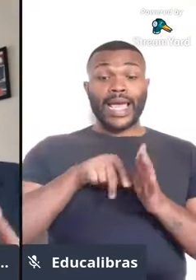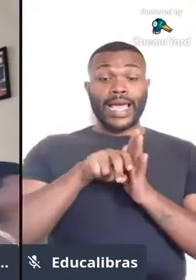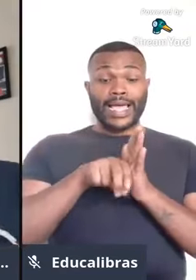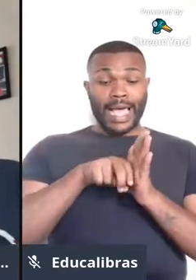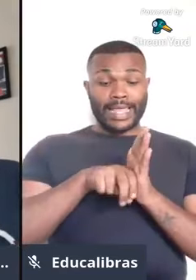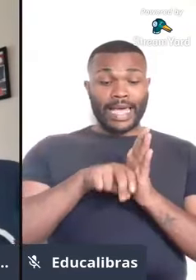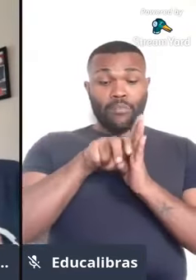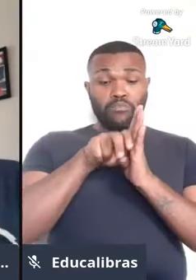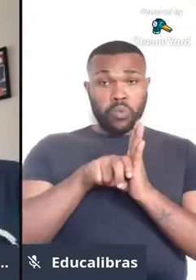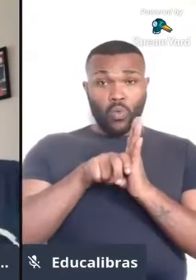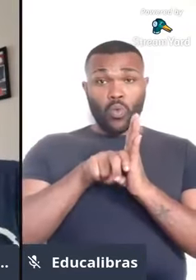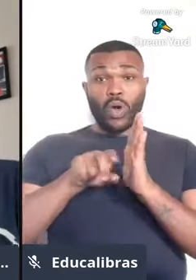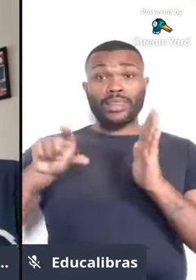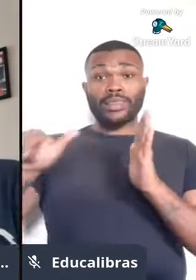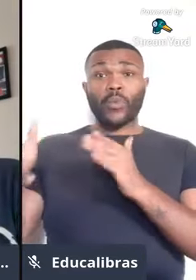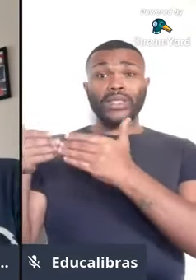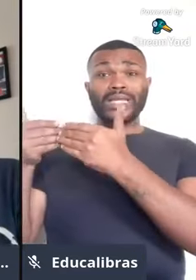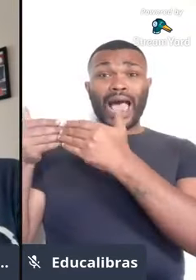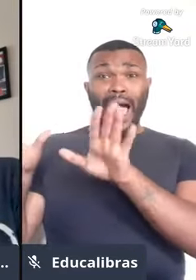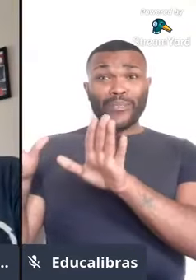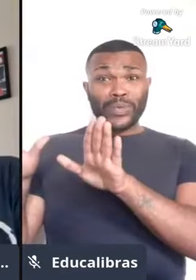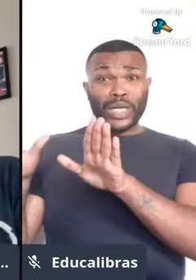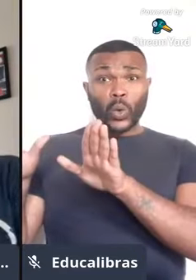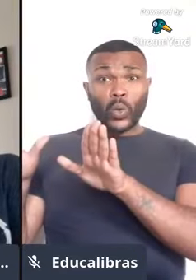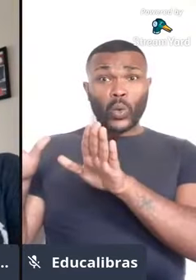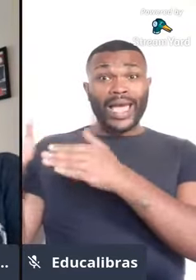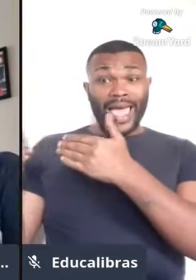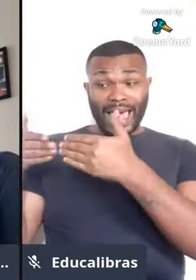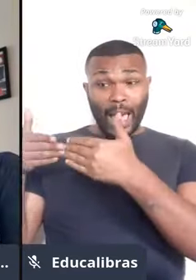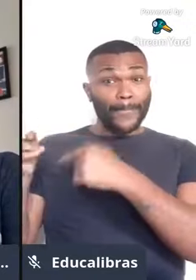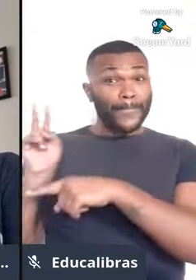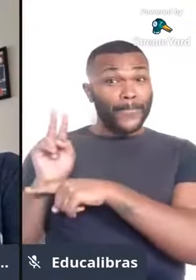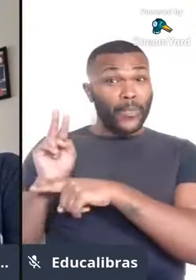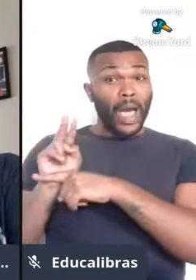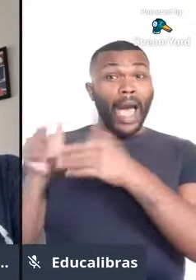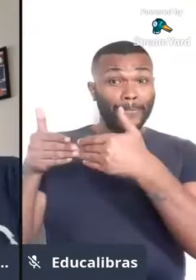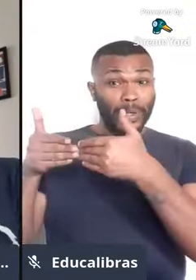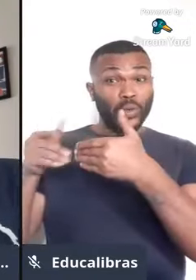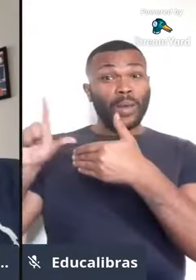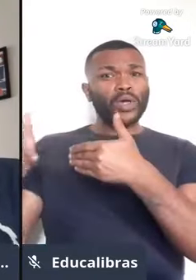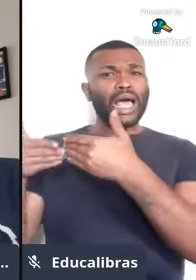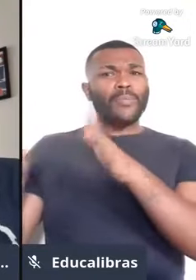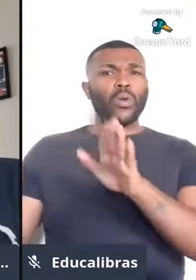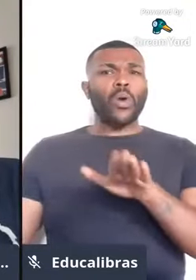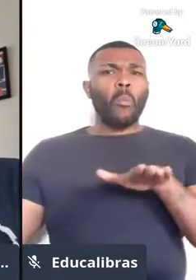cadeira motorizada, lá no local específico dela, e ela quase foi derrubada da cadeira.